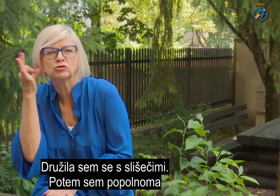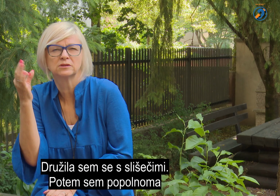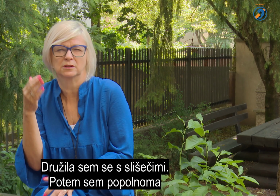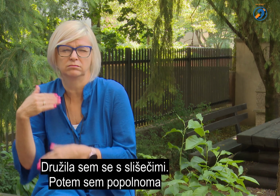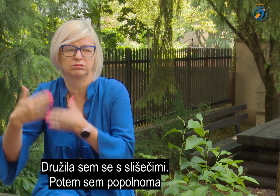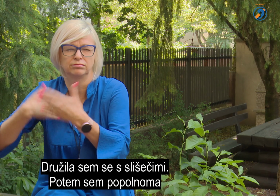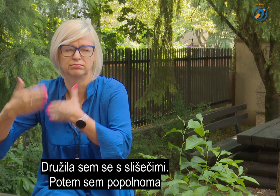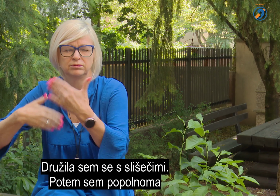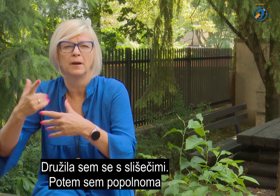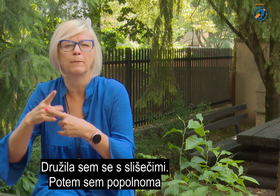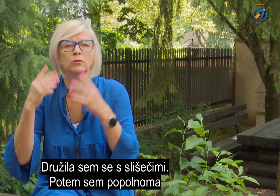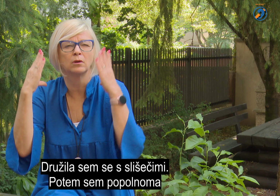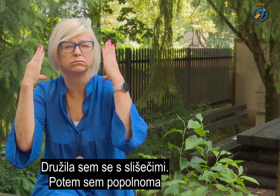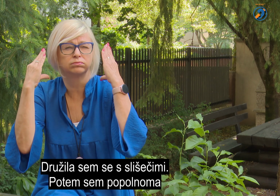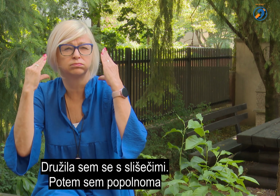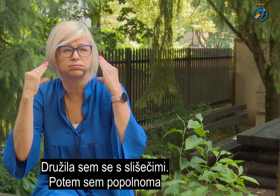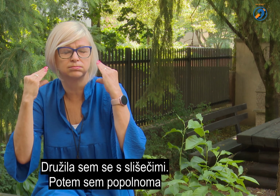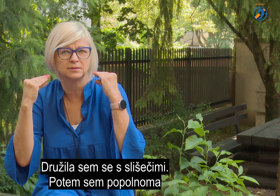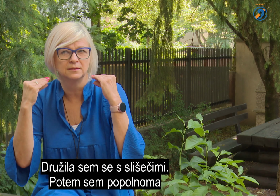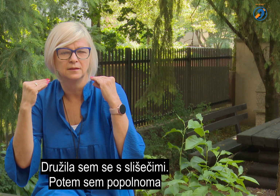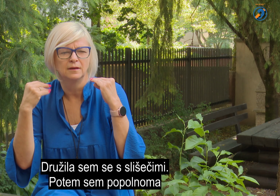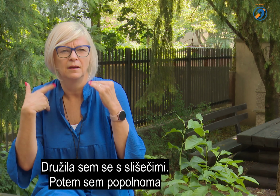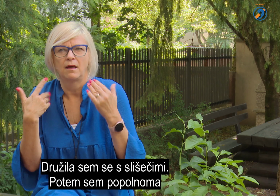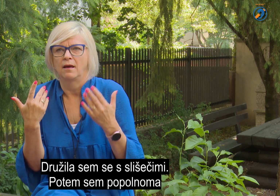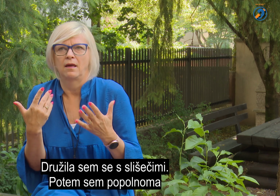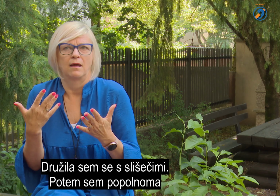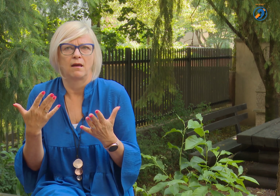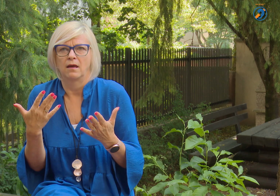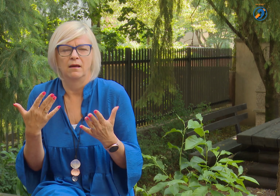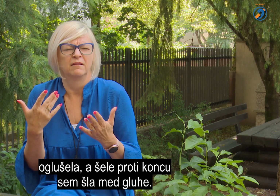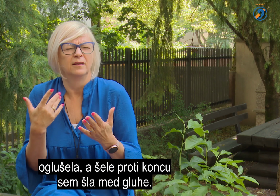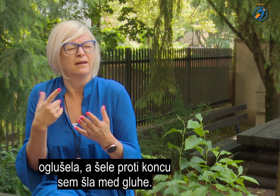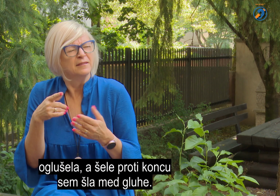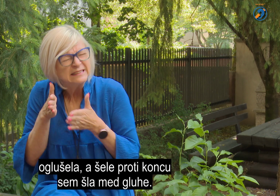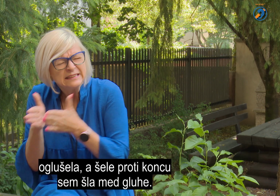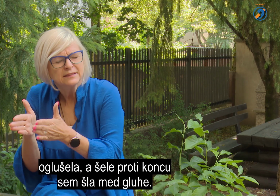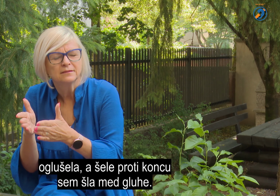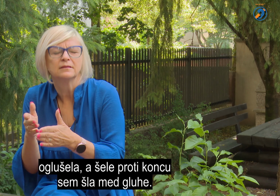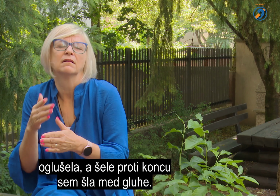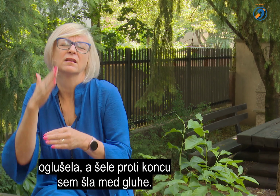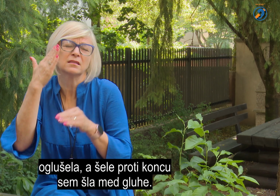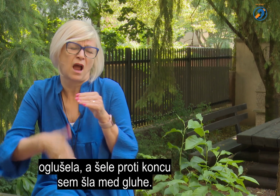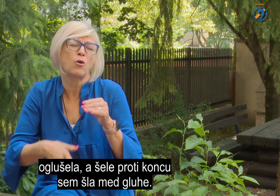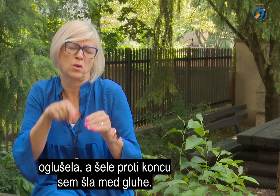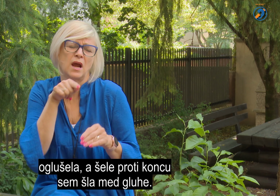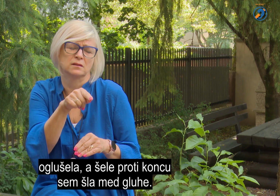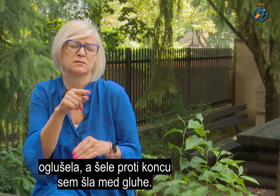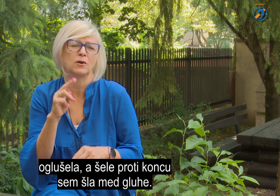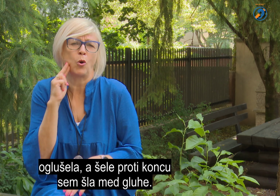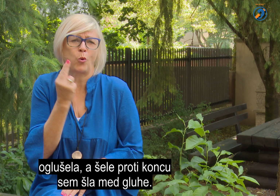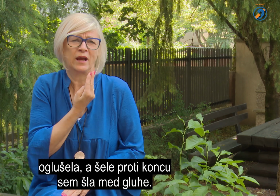sem se s slišečimi, potem sem popolnoma oglušela, a šele proti koncu sem šla med gluhe.